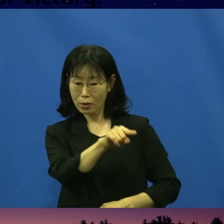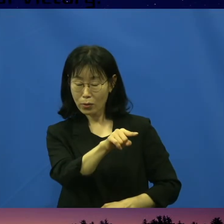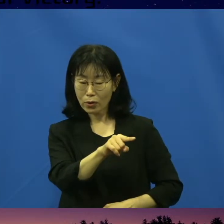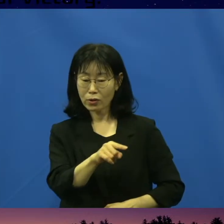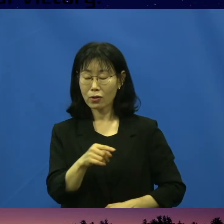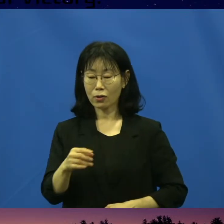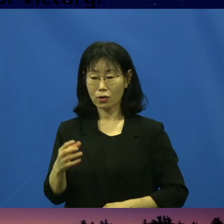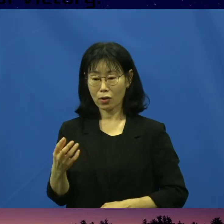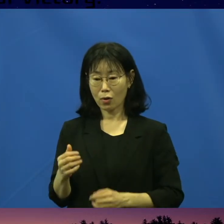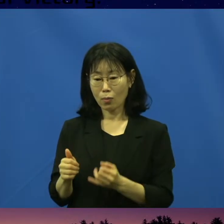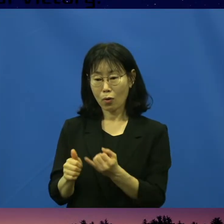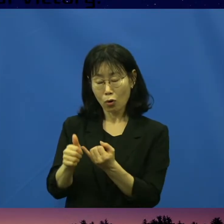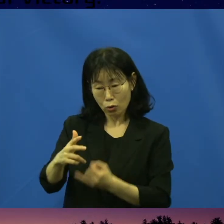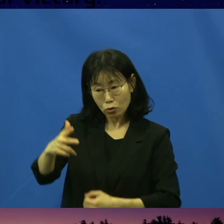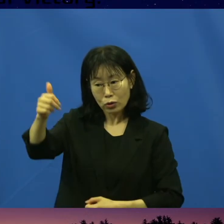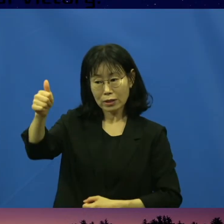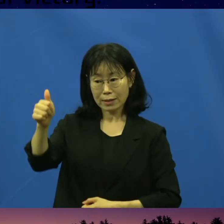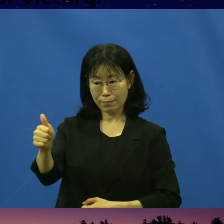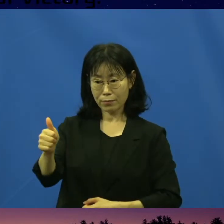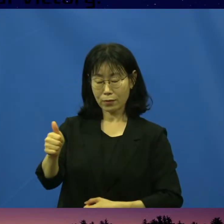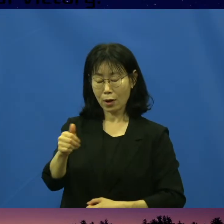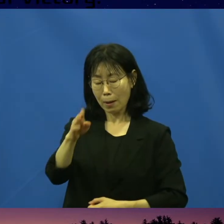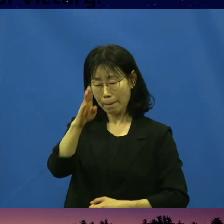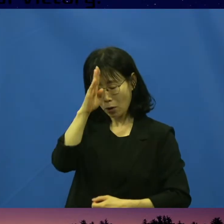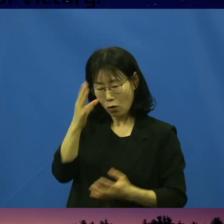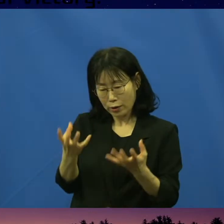여러분, 이거 뭐예요? 복음을 전하는 거예요.